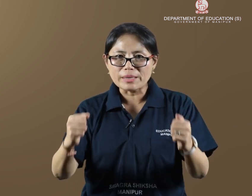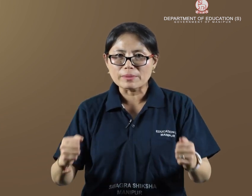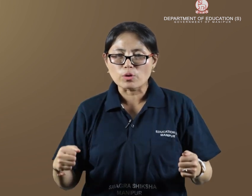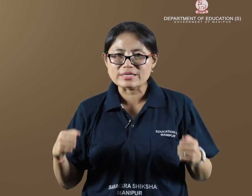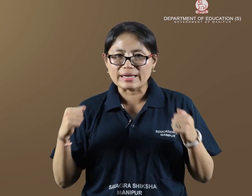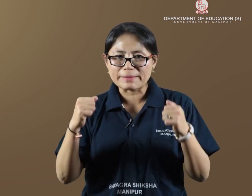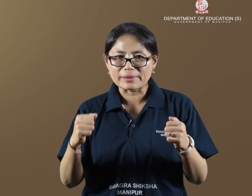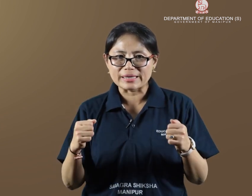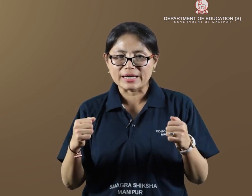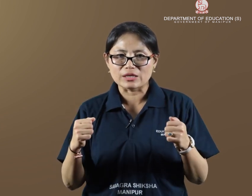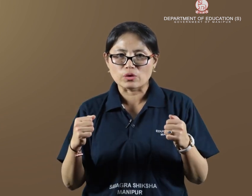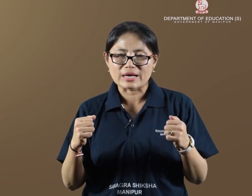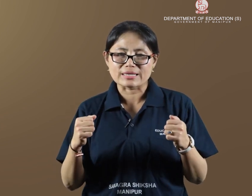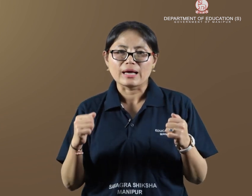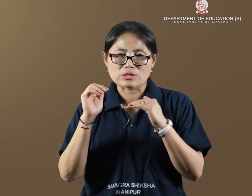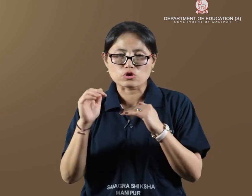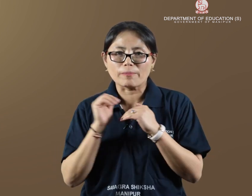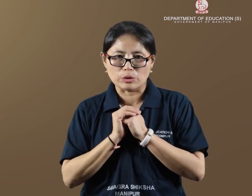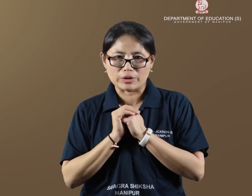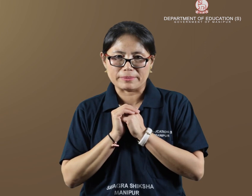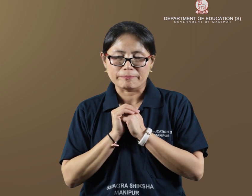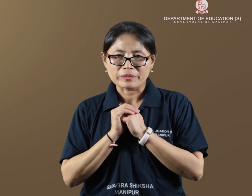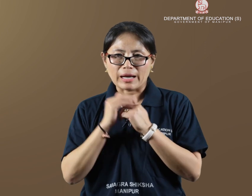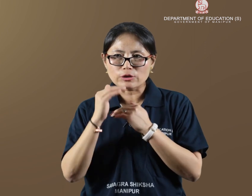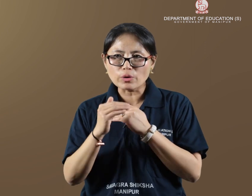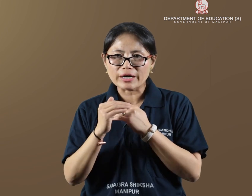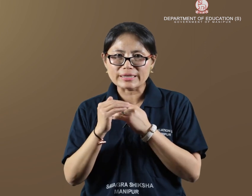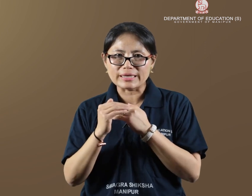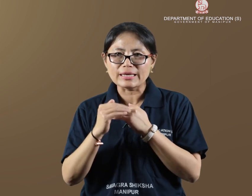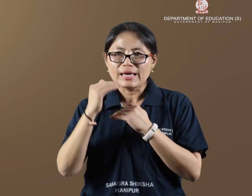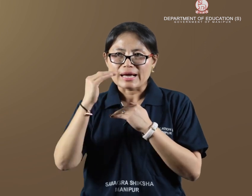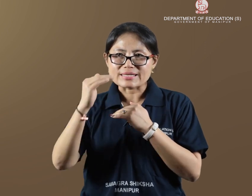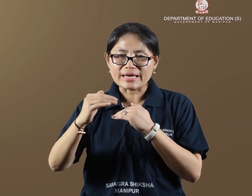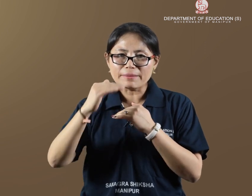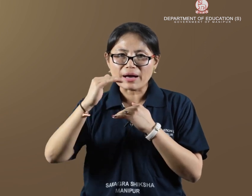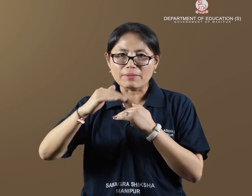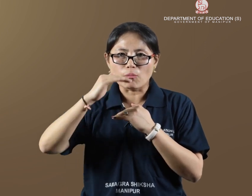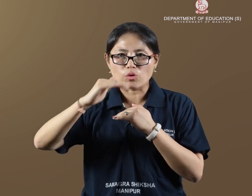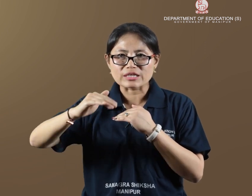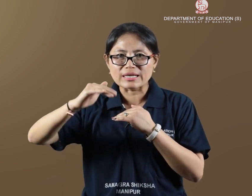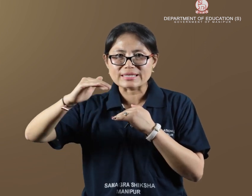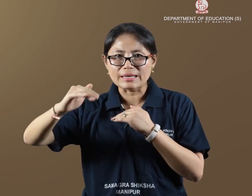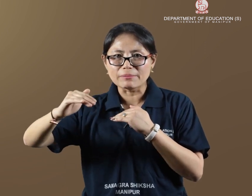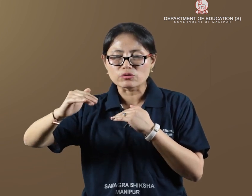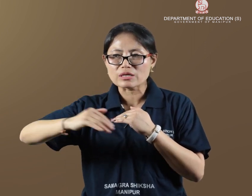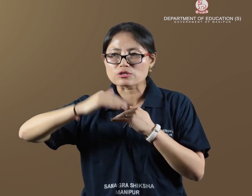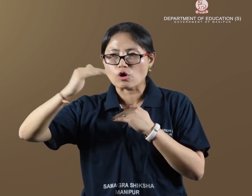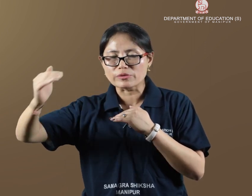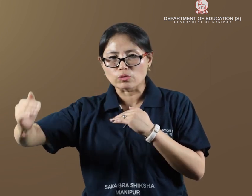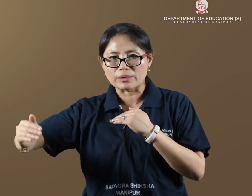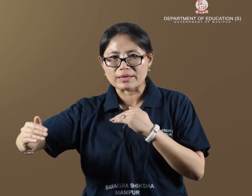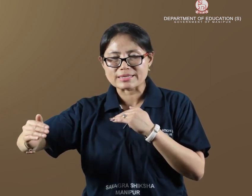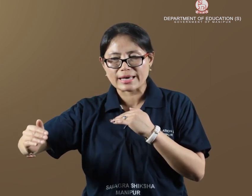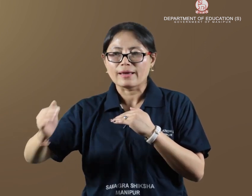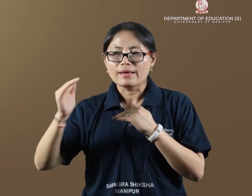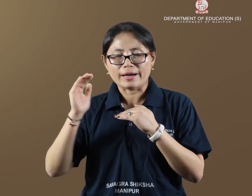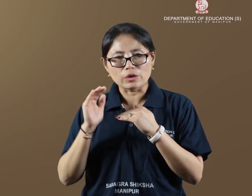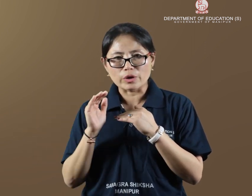ba po che lep ga di ga do ma se stop tau gi adu arga di na sai gi ma na motion da chalam ba du na stop tau gi ba se kai do wi khoi